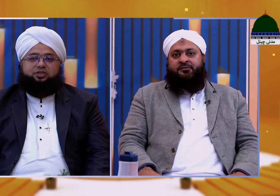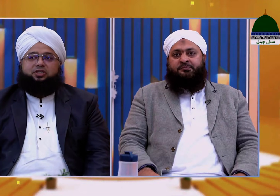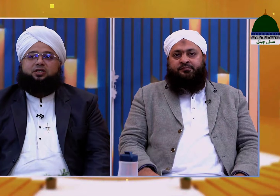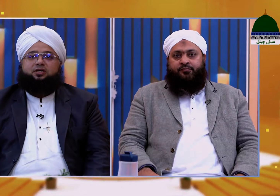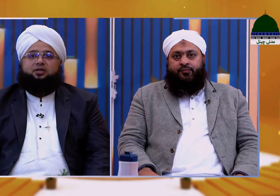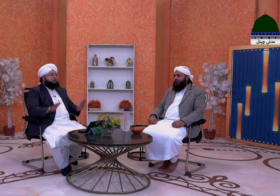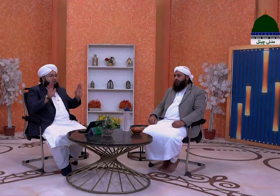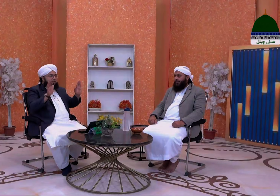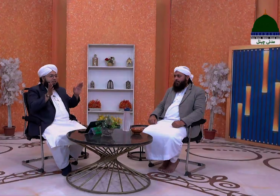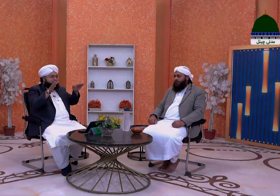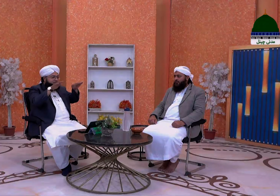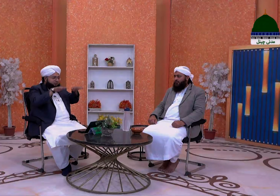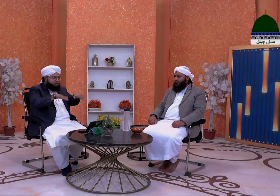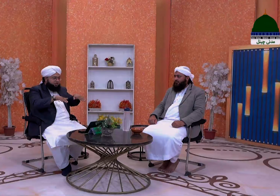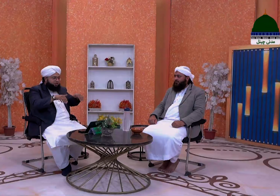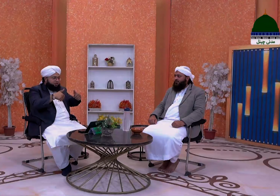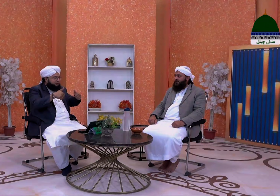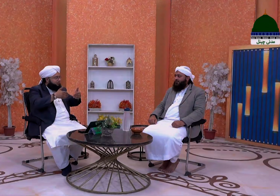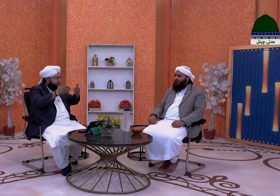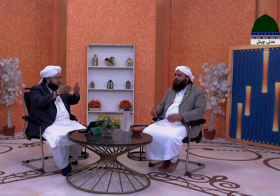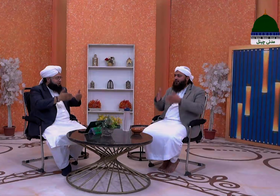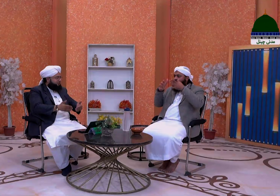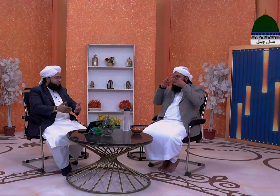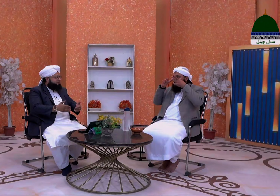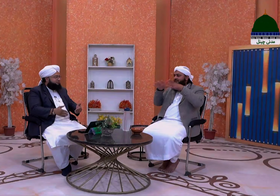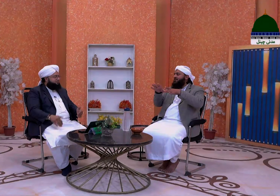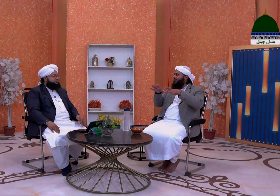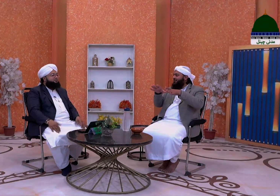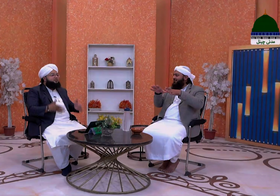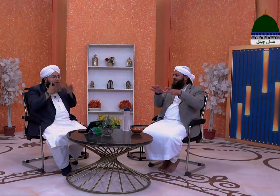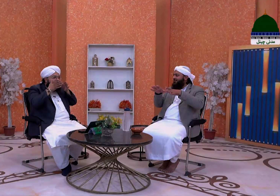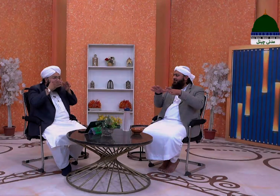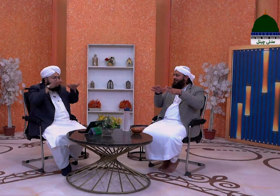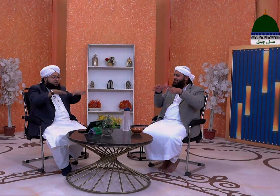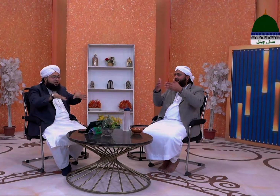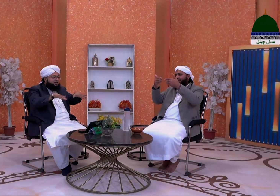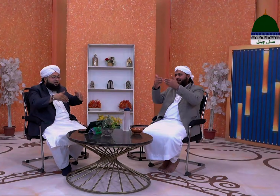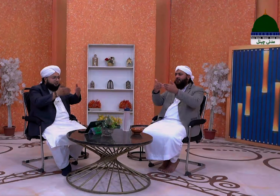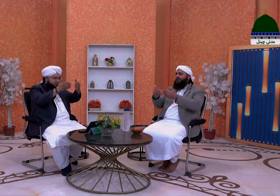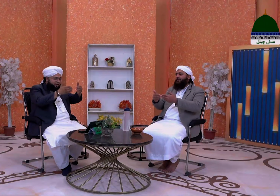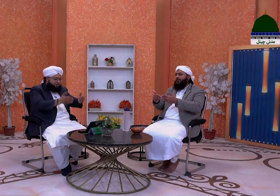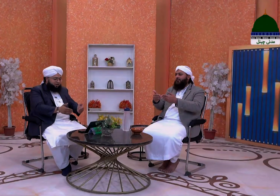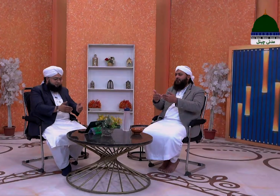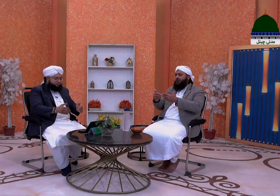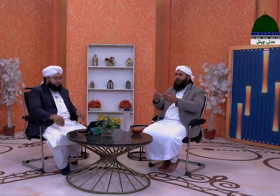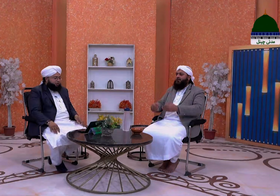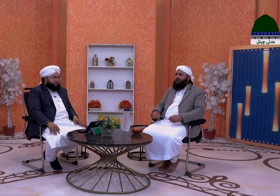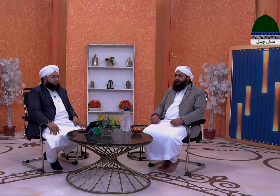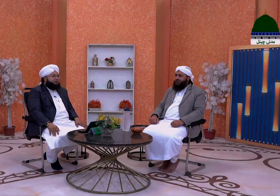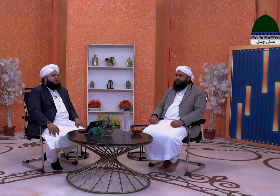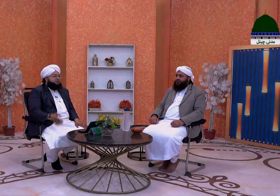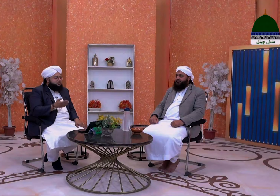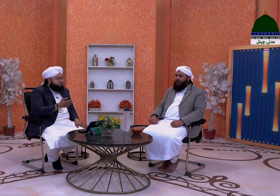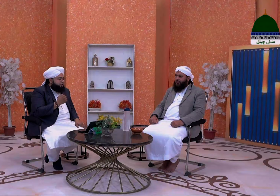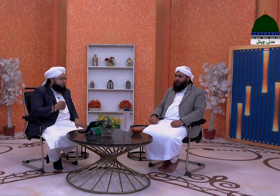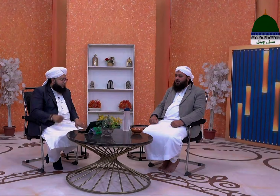بنا۔ ٹھیک ہے، 10 دن اعتکاف، 10 دن 10 دن اعتکاف۔ اعتکاف، سبحان